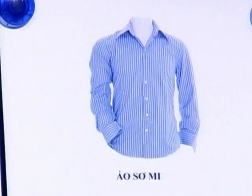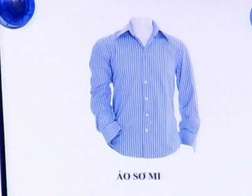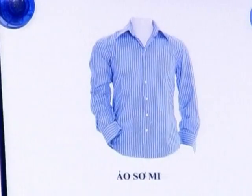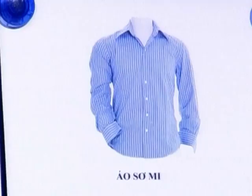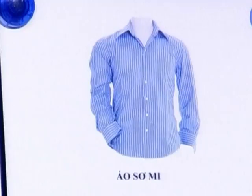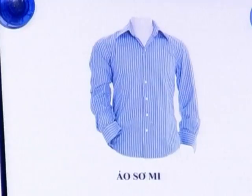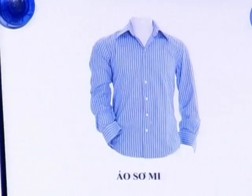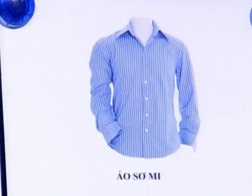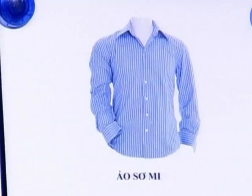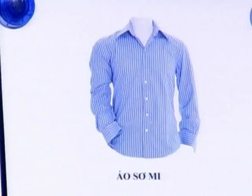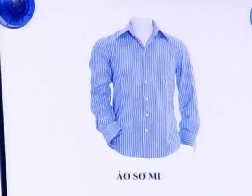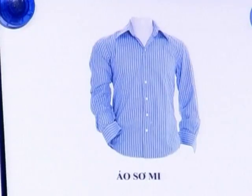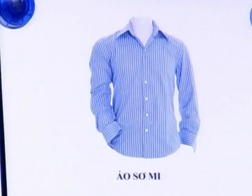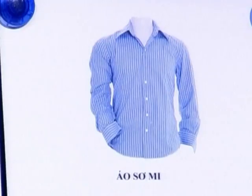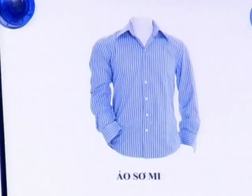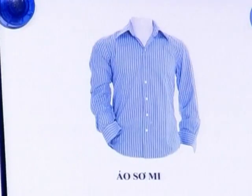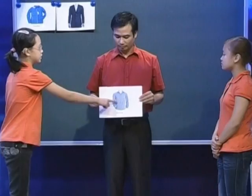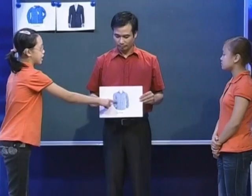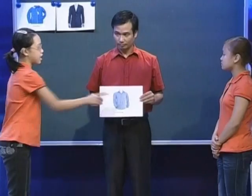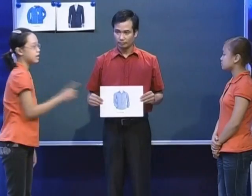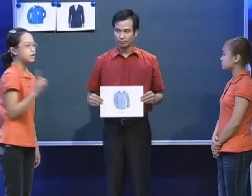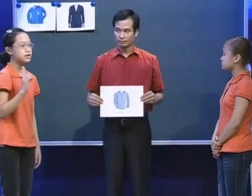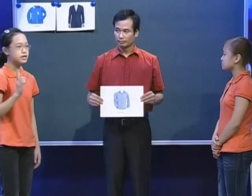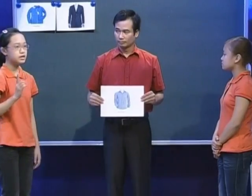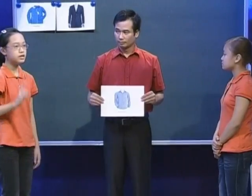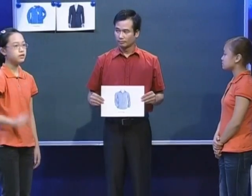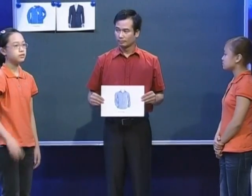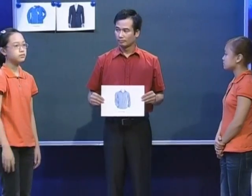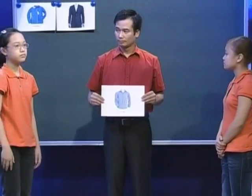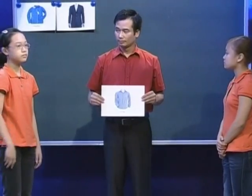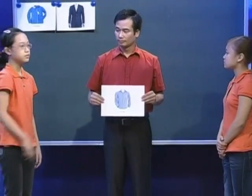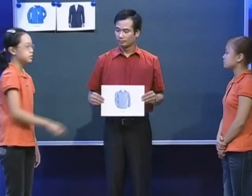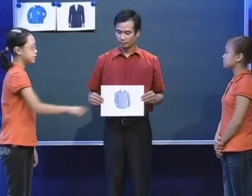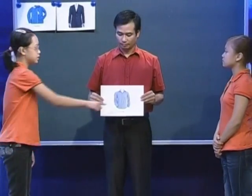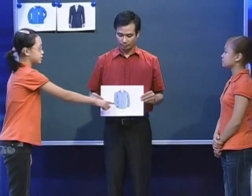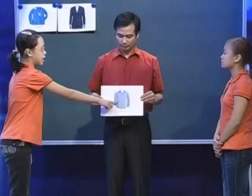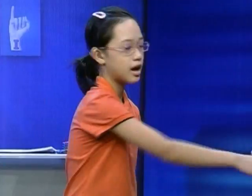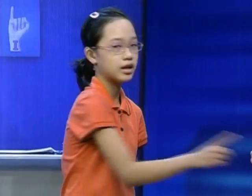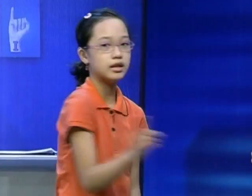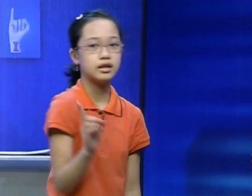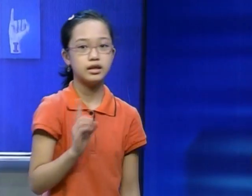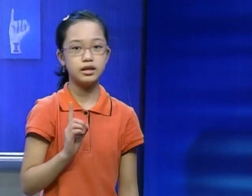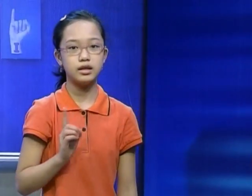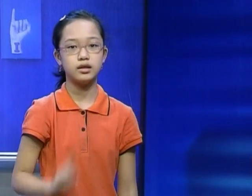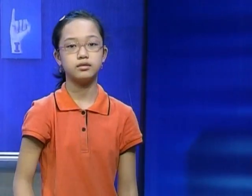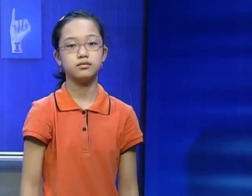Bây giờ chúng ta sẽ đổi vai tiếp nhé. Đố bạn biết đây là áo gì? Đây là áo gì nhỉ?